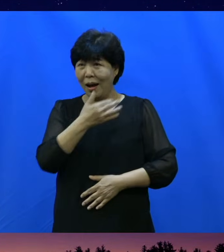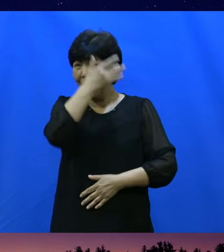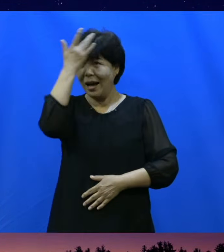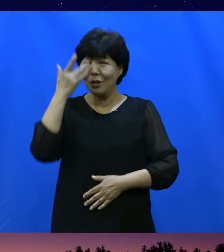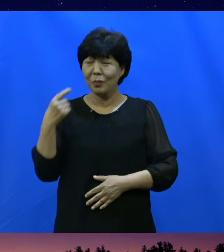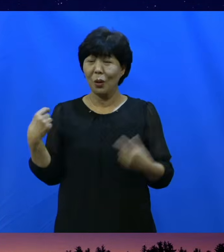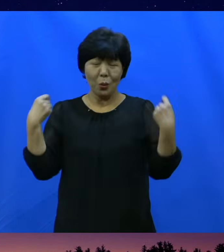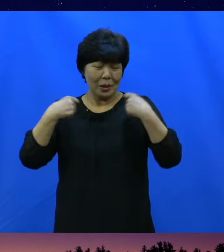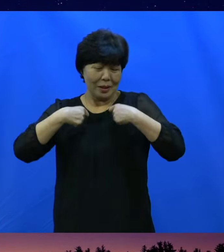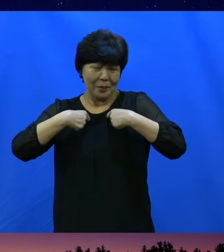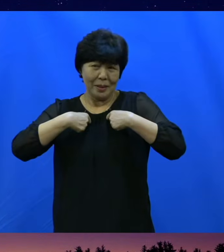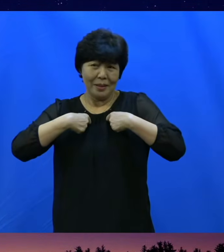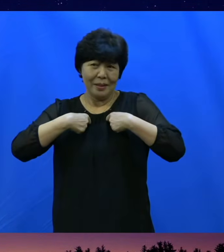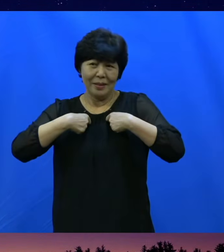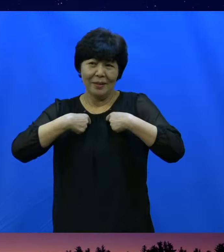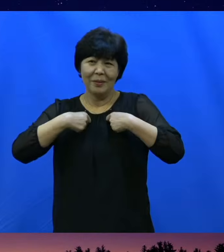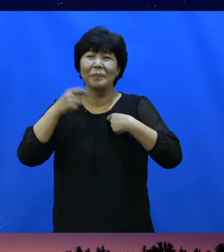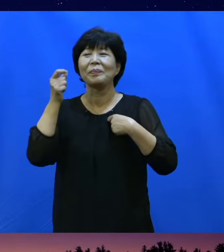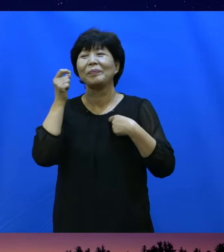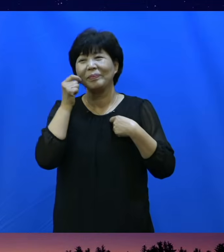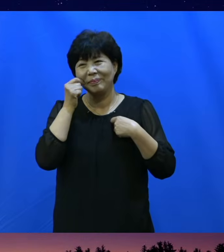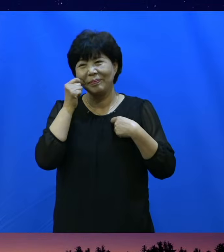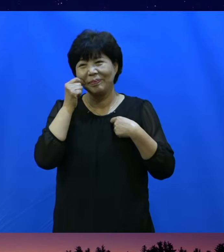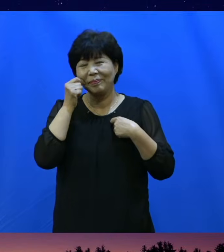입을 수가 없어요. 전적으로 하나님의 편에서